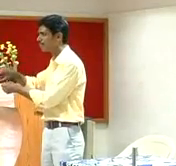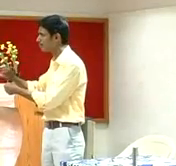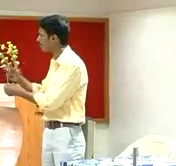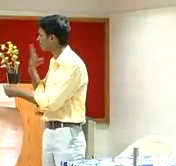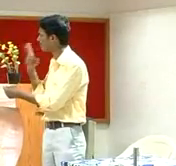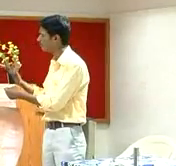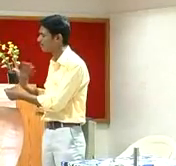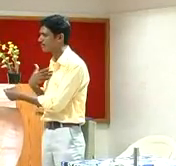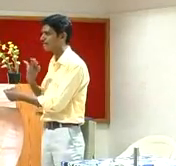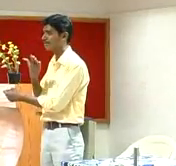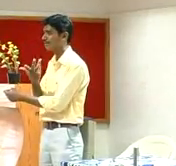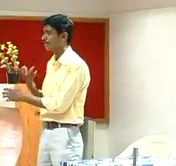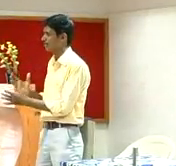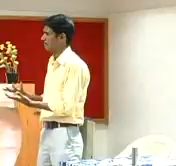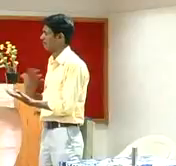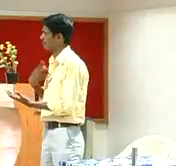इसके